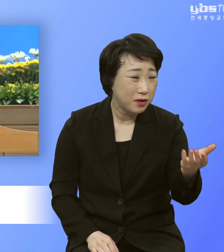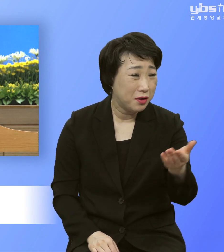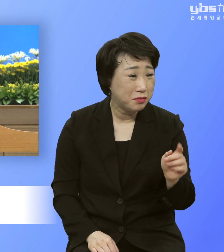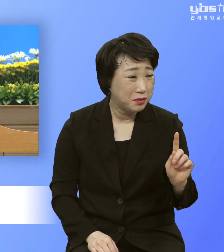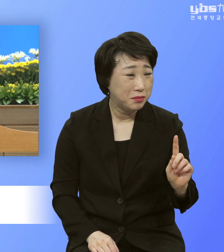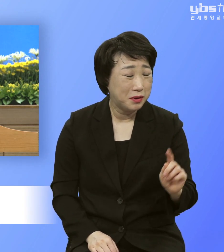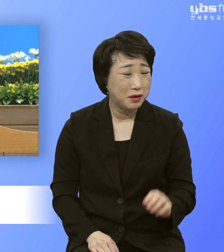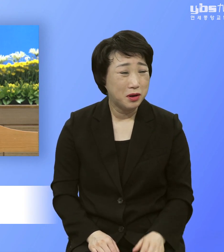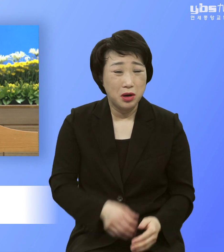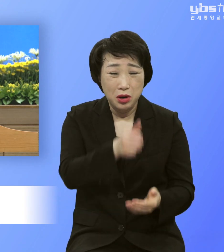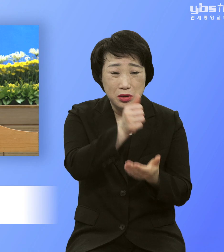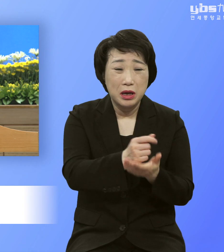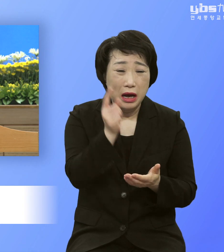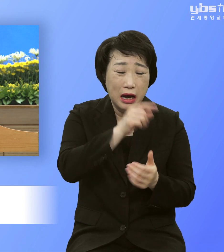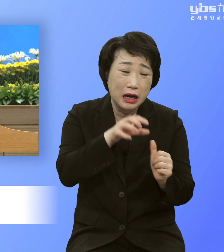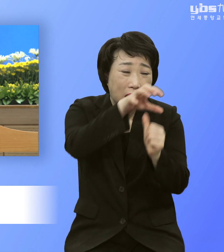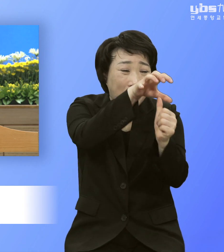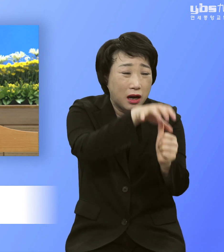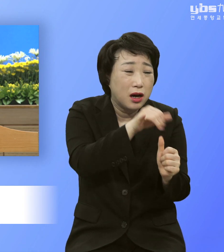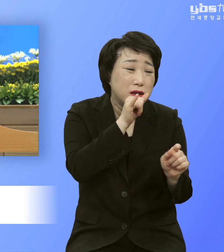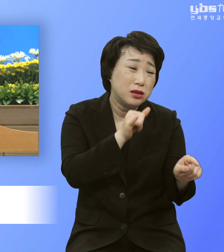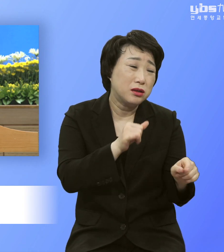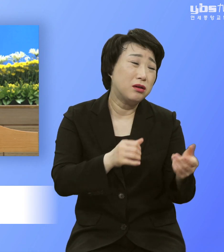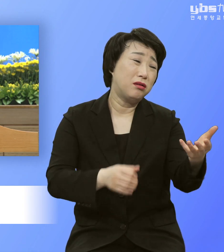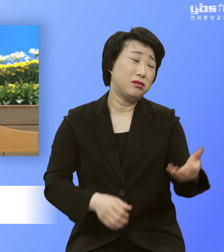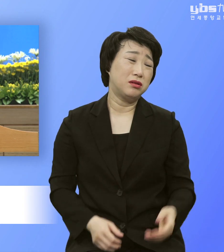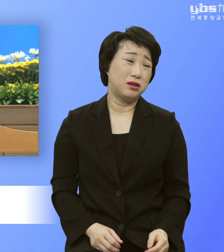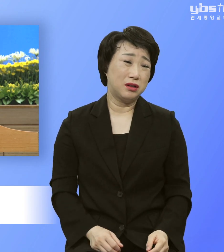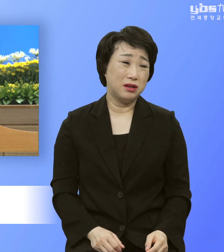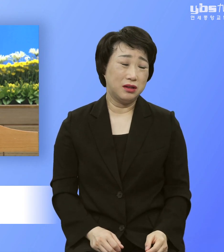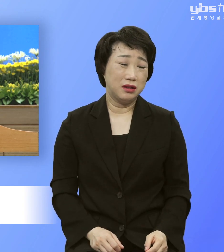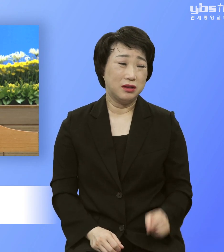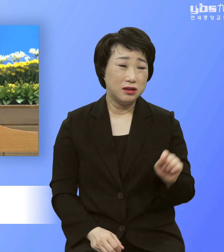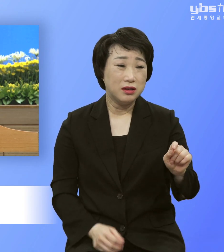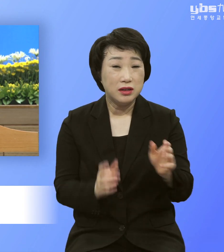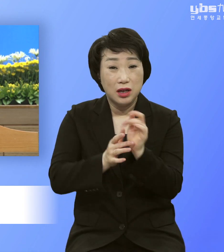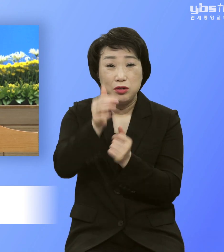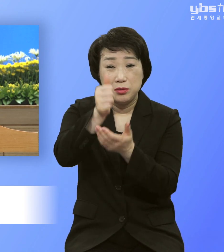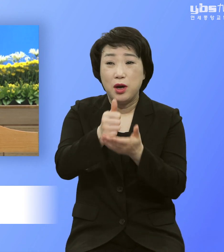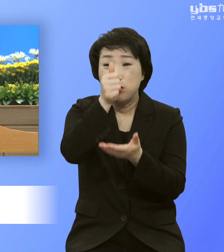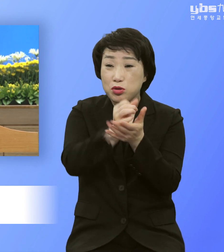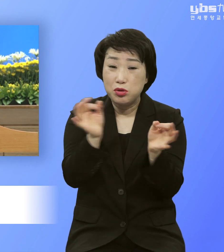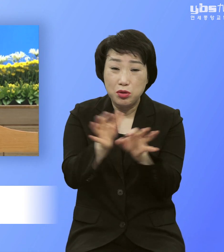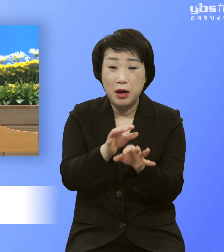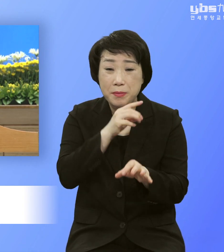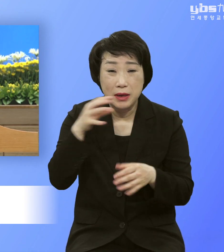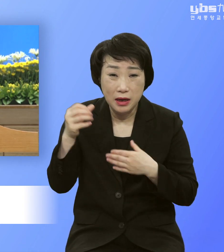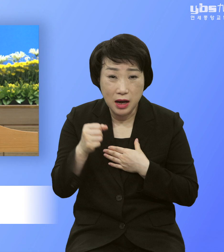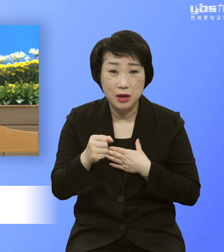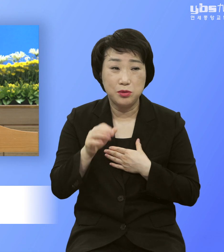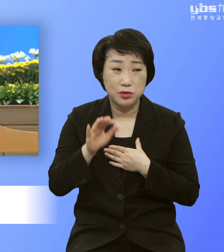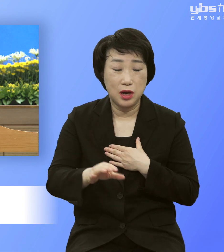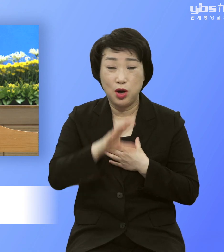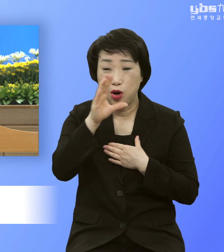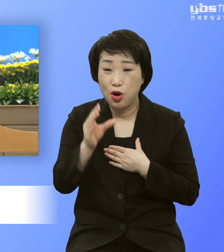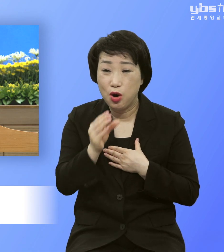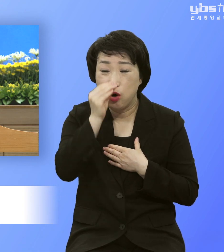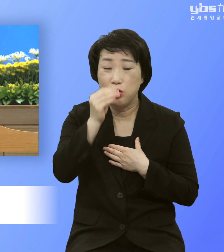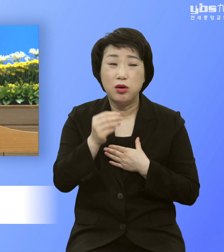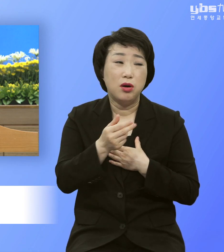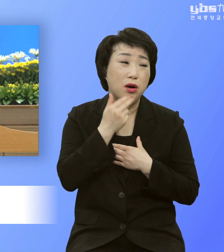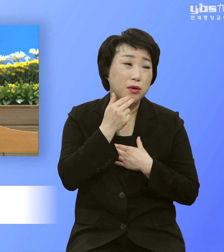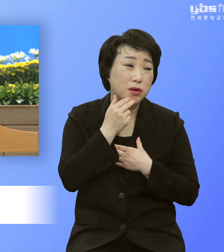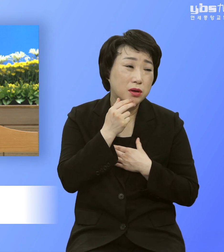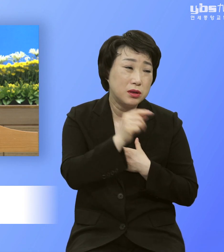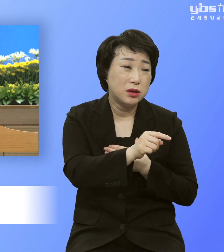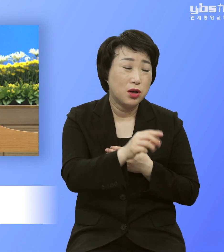구석이든지 죄악이 자리 잡고 있는 구석, 네가 예수 그리스도의 속죄의 피 앞에 거룩해지지 못한